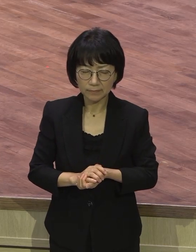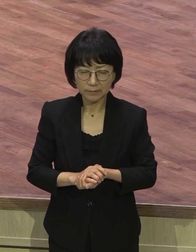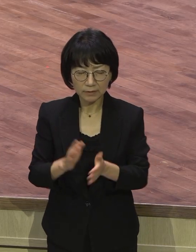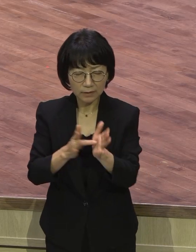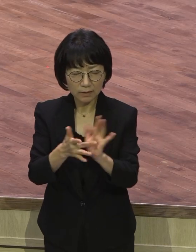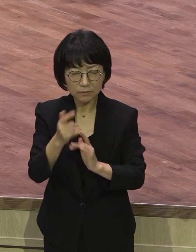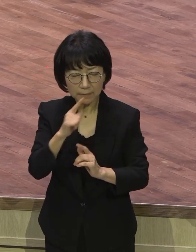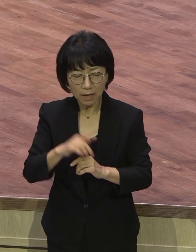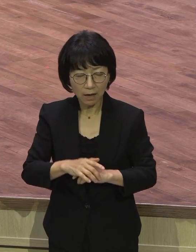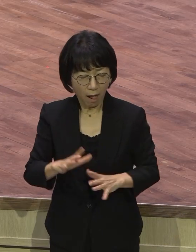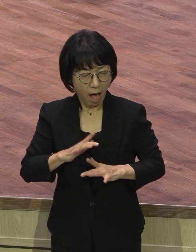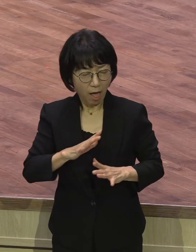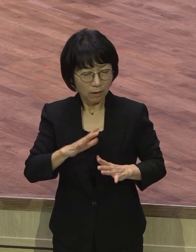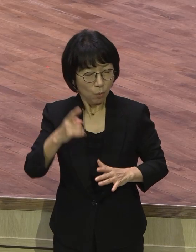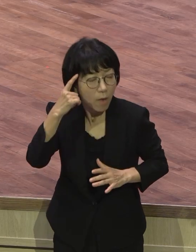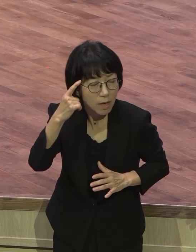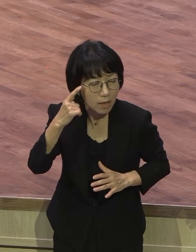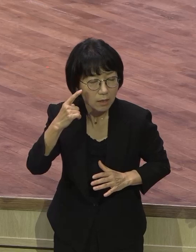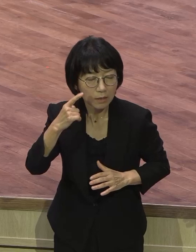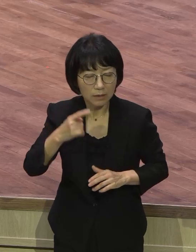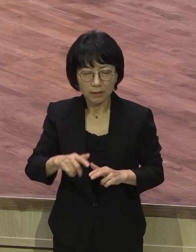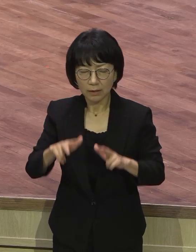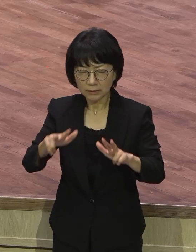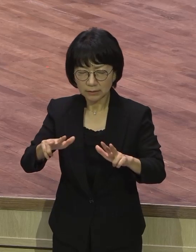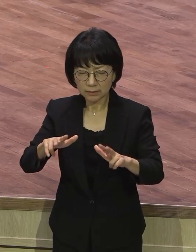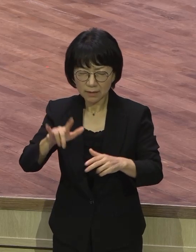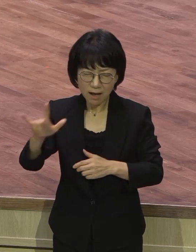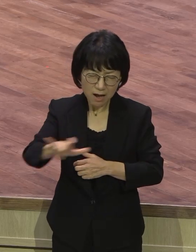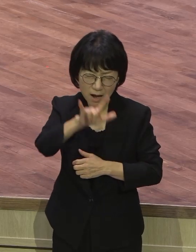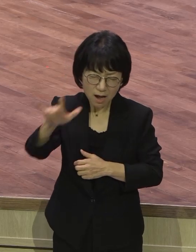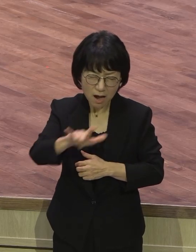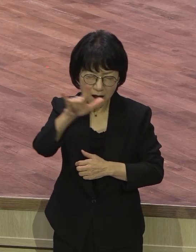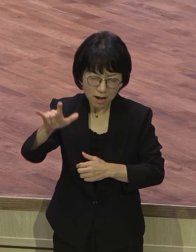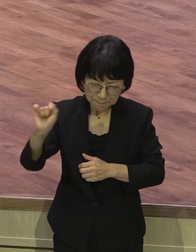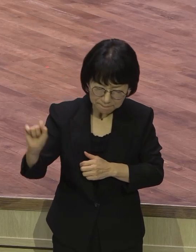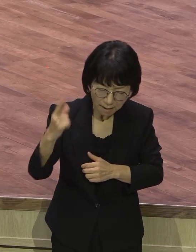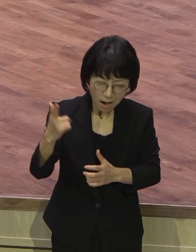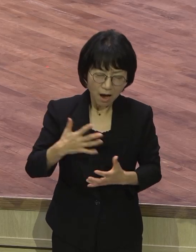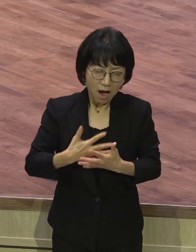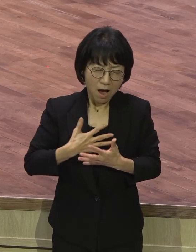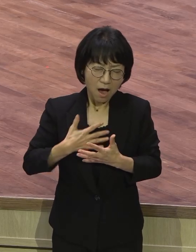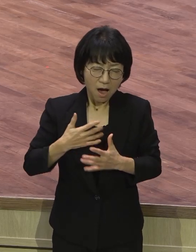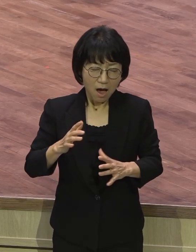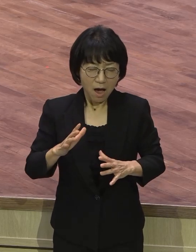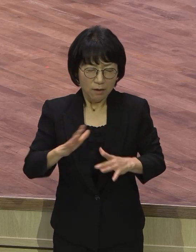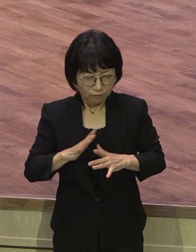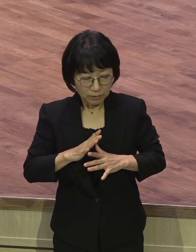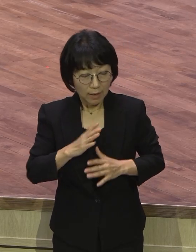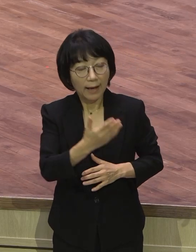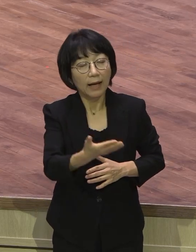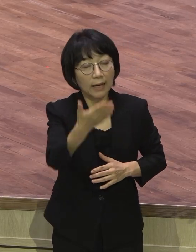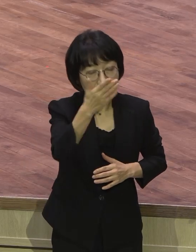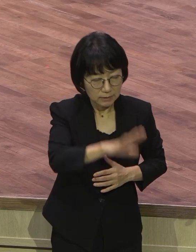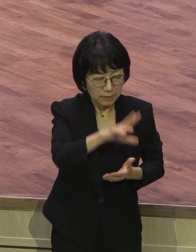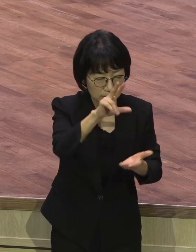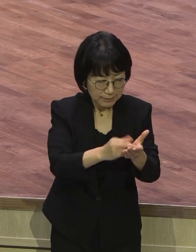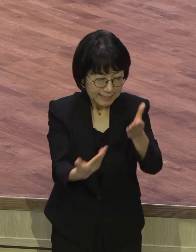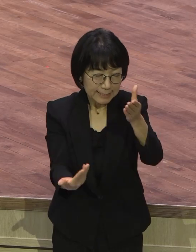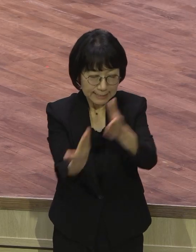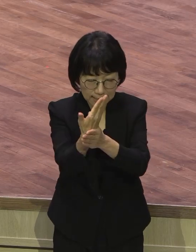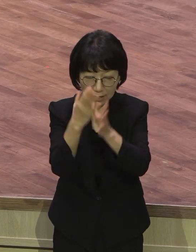무수하느냐 코로나19로 인해서 여러가지 지금 제안을 받고 있는 상황 속에 있지만 모든 문제와 사건을 영적